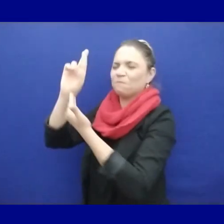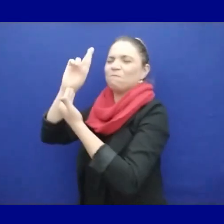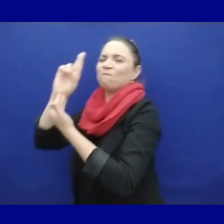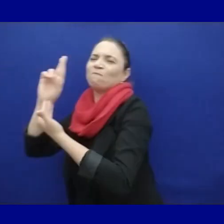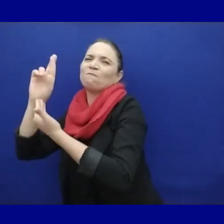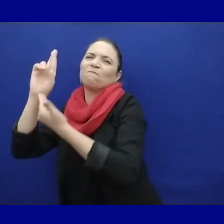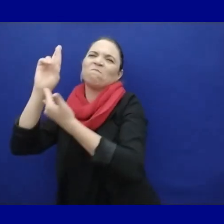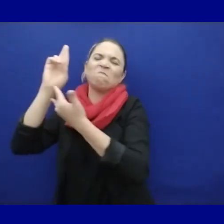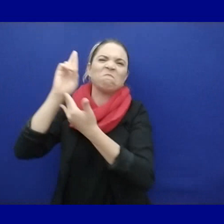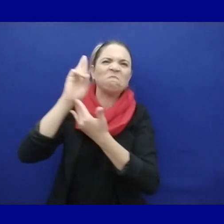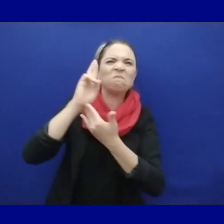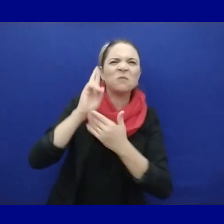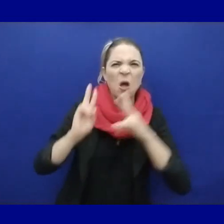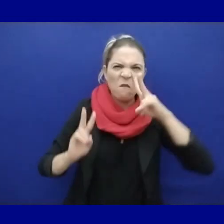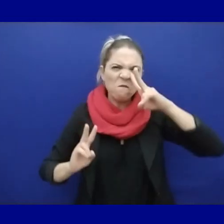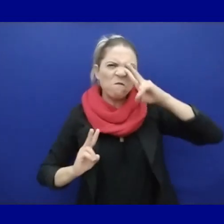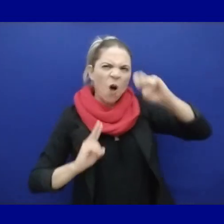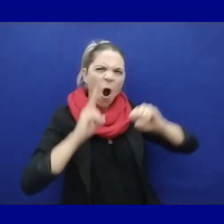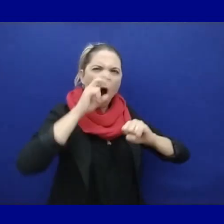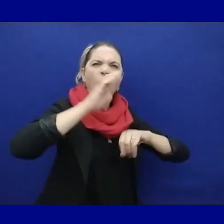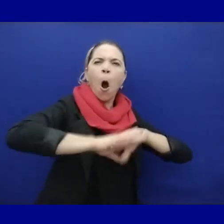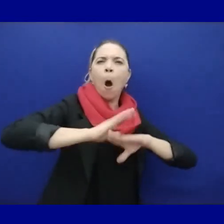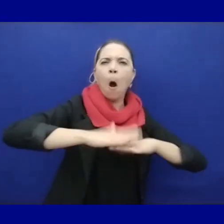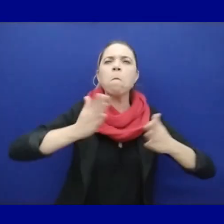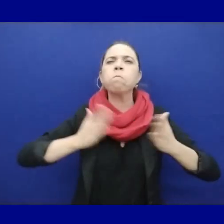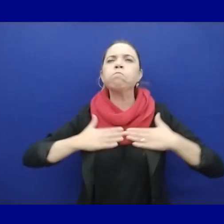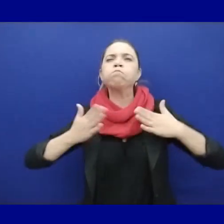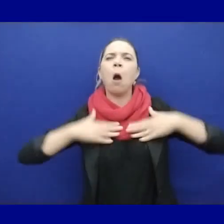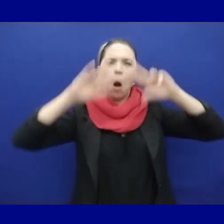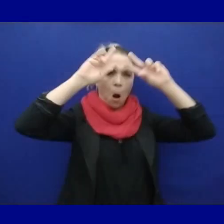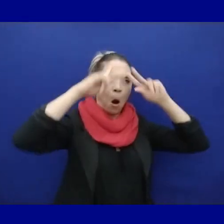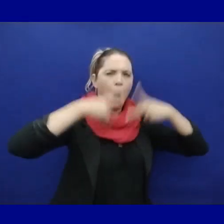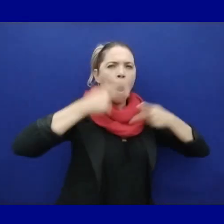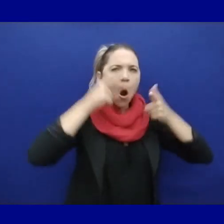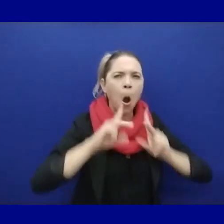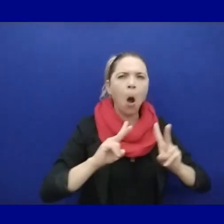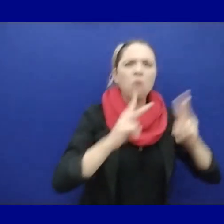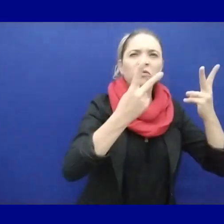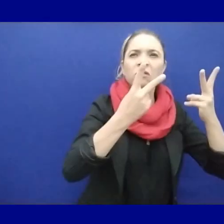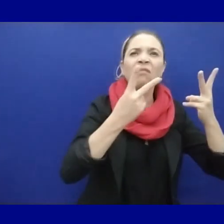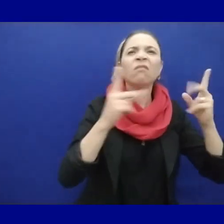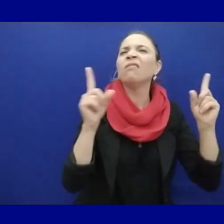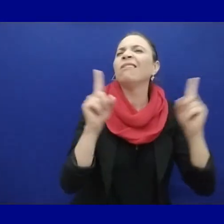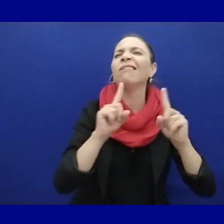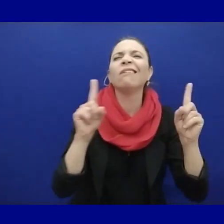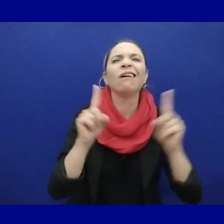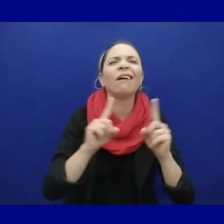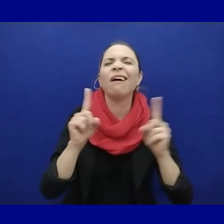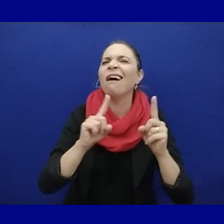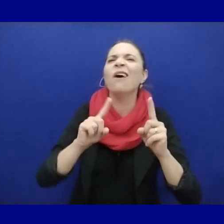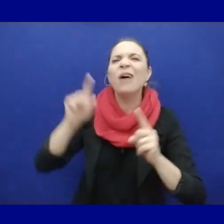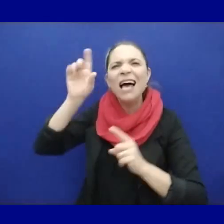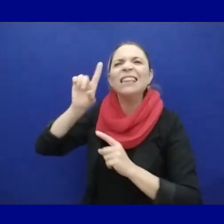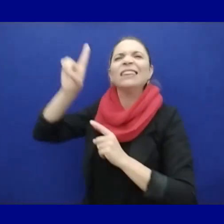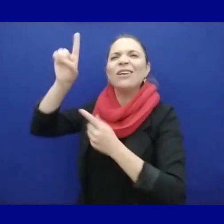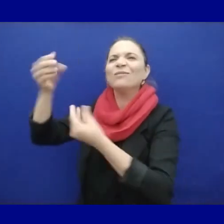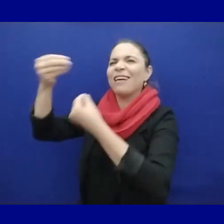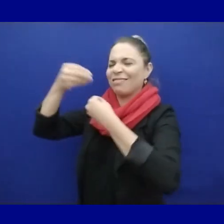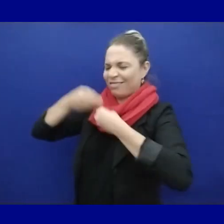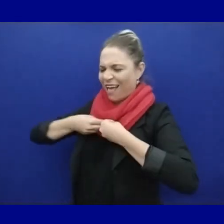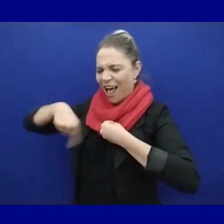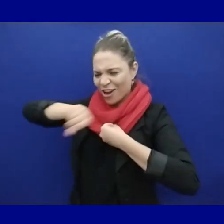Senhor. Não é dos fortes a vitória, nem dos que correm